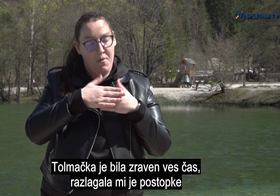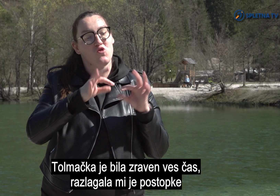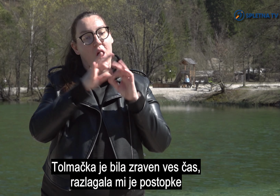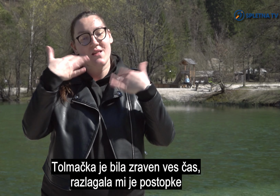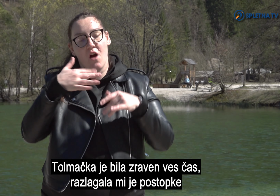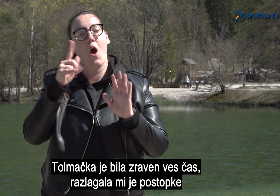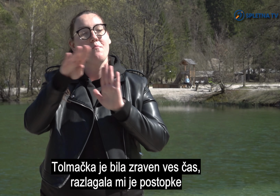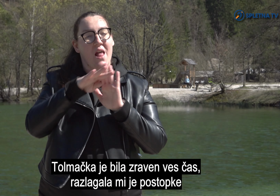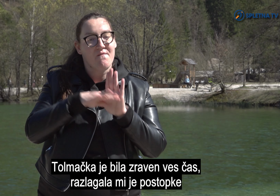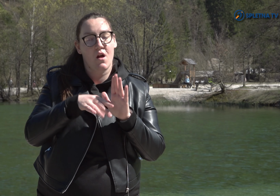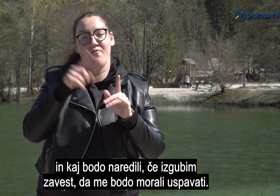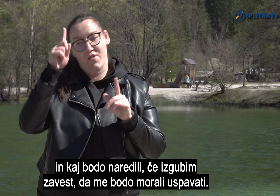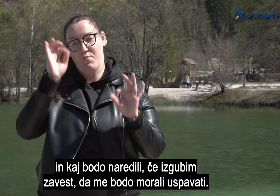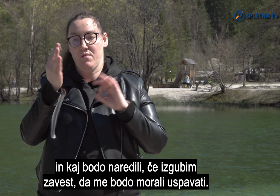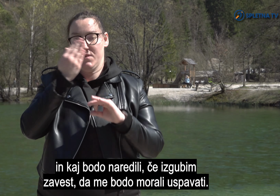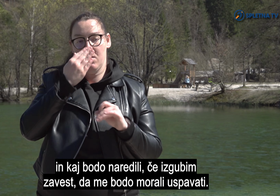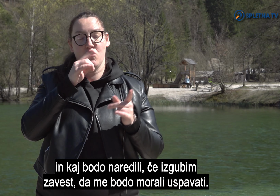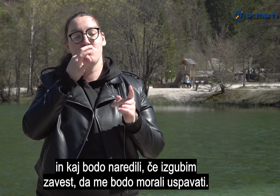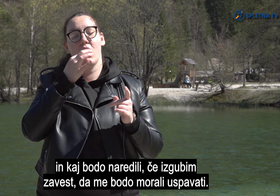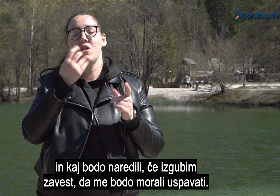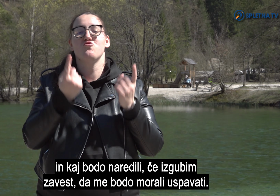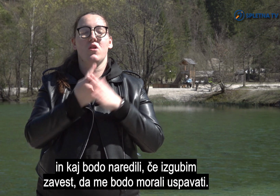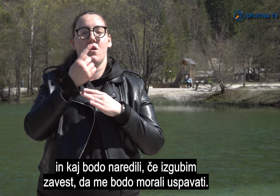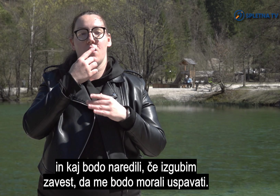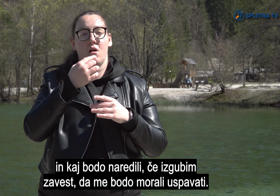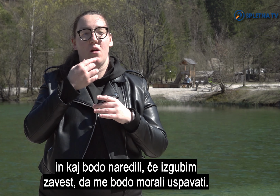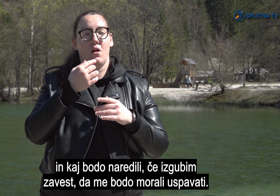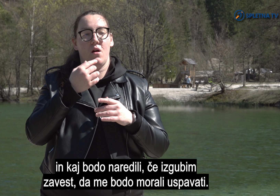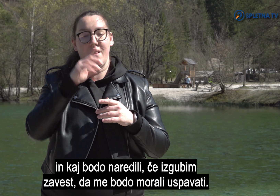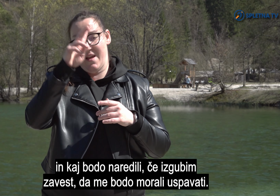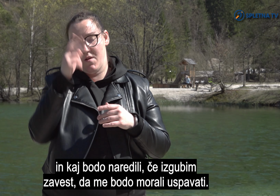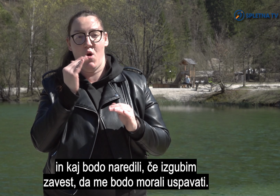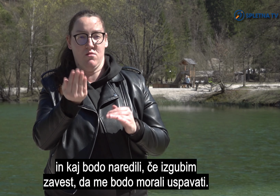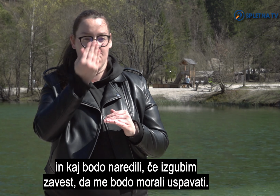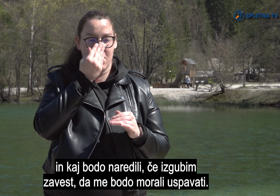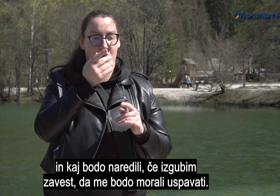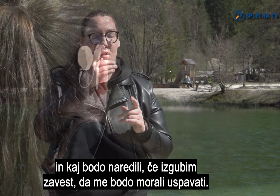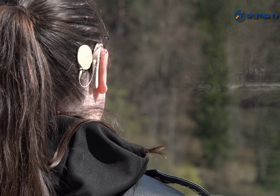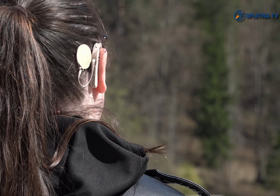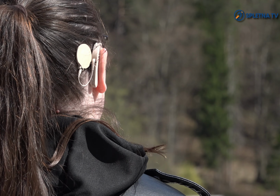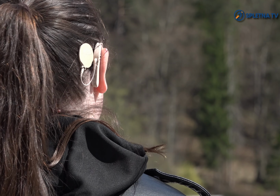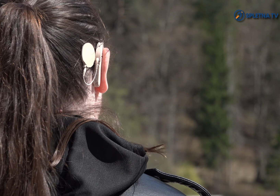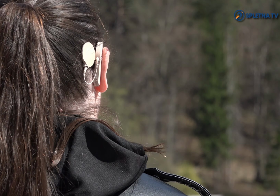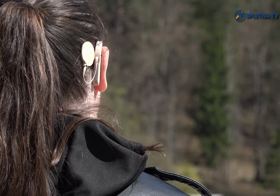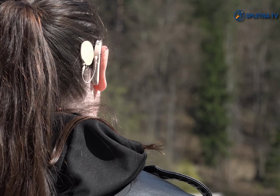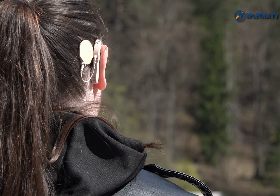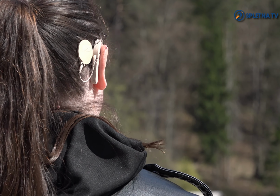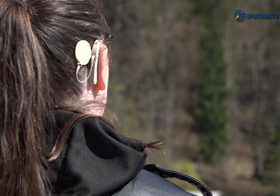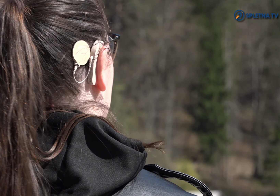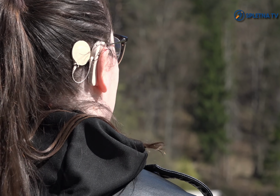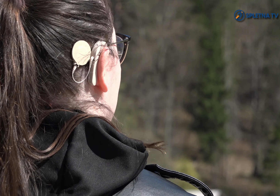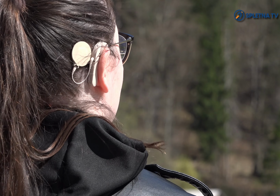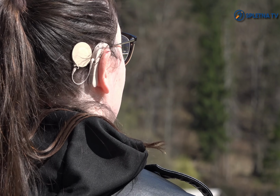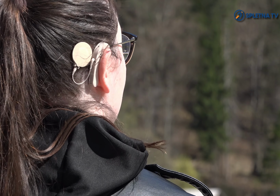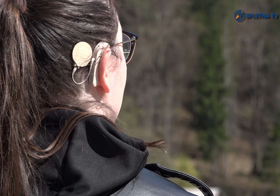Tolmačka je bila zraven ves čas. Razlagala mi je postopke in kaj bodo naredili, če izgubim zavest, da me bodo morali uspavati.